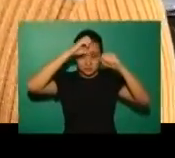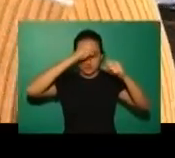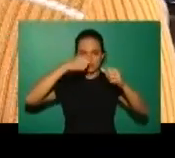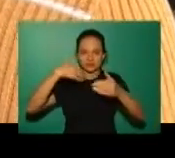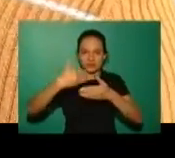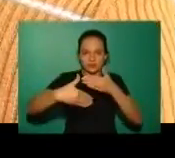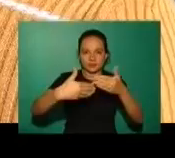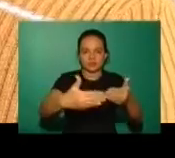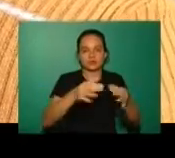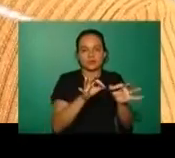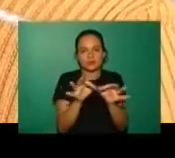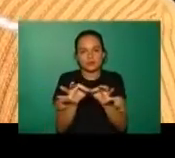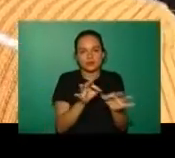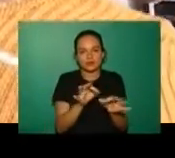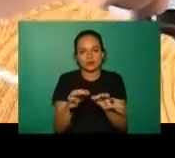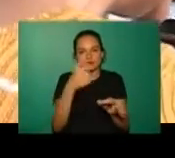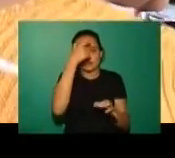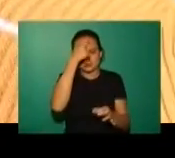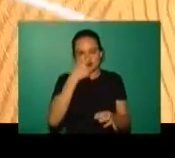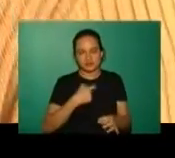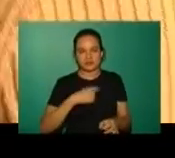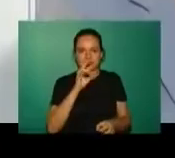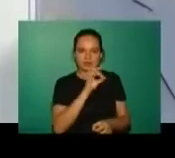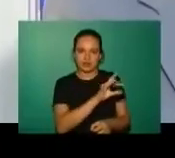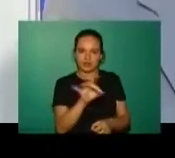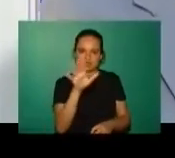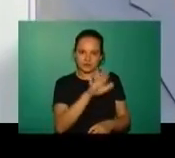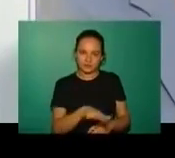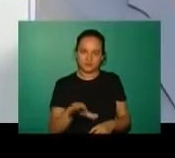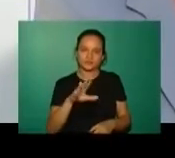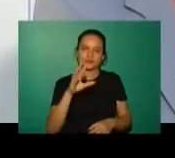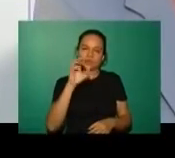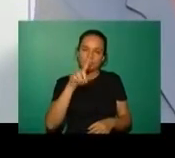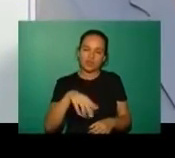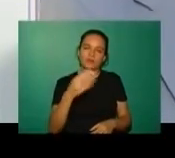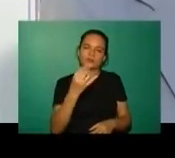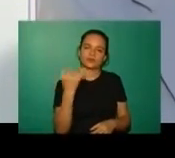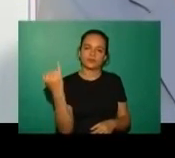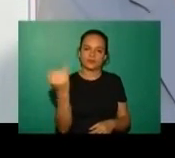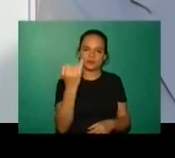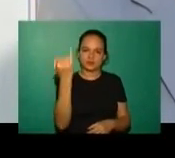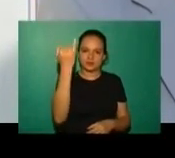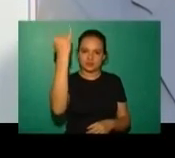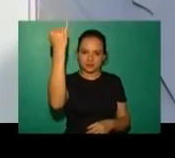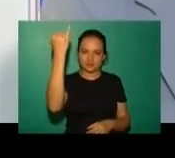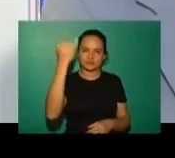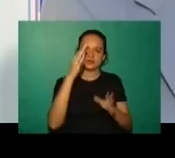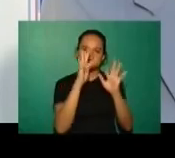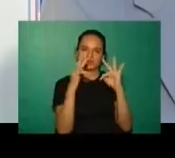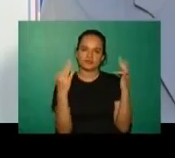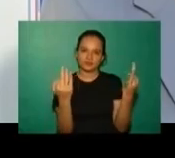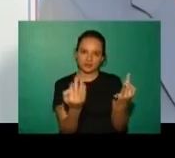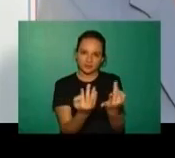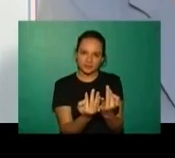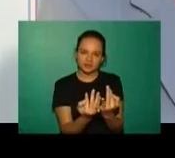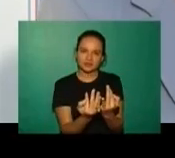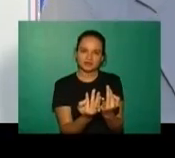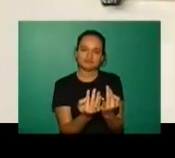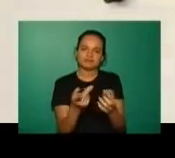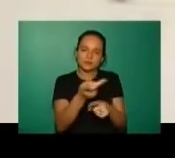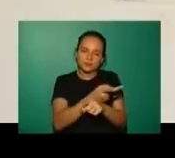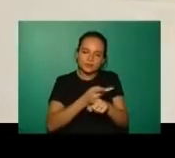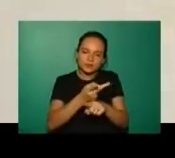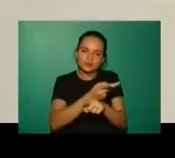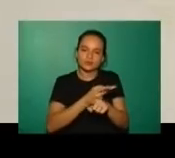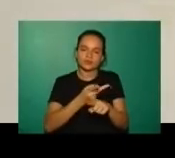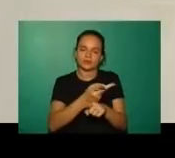elaboração dos programas individuais das crianças. É muito importante que as famílias elas busquem